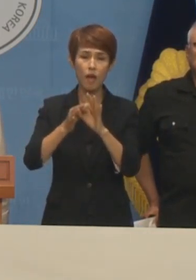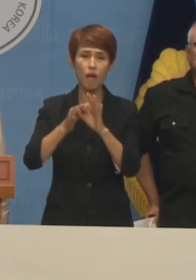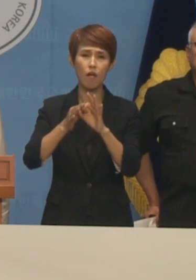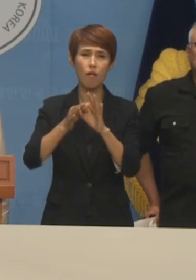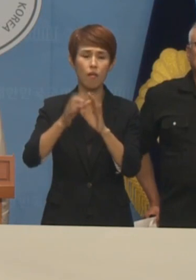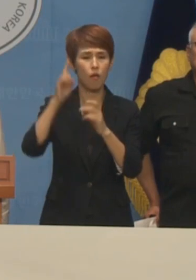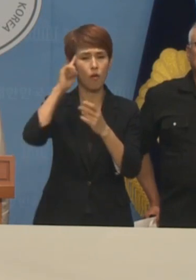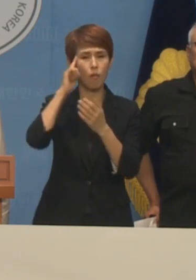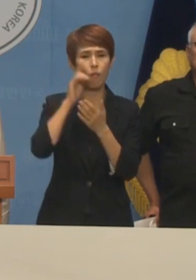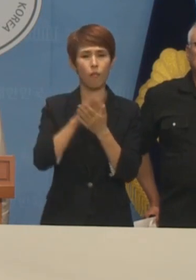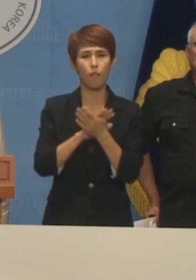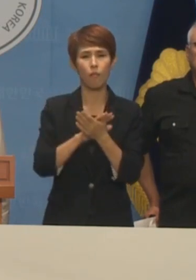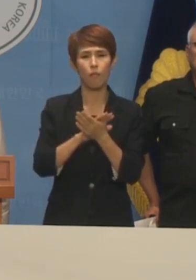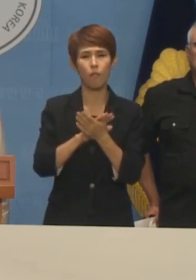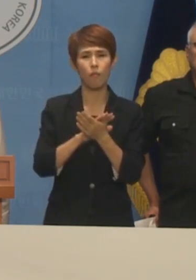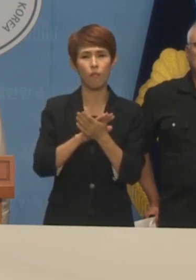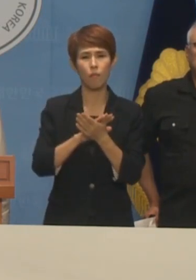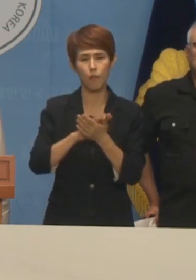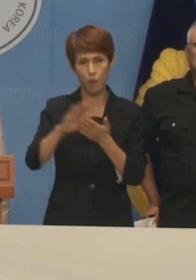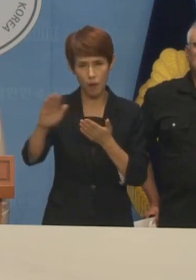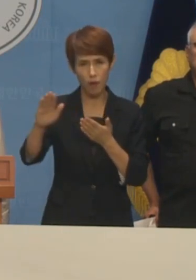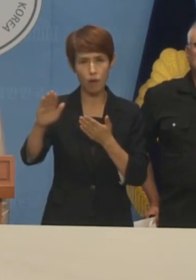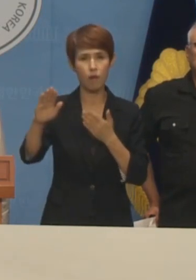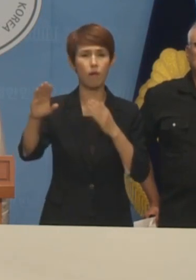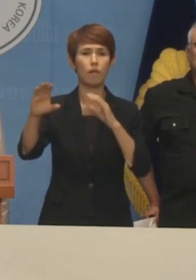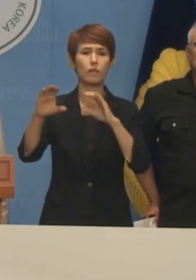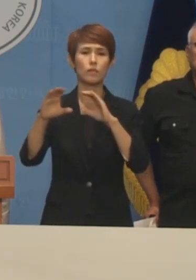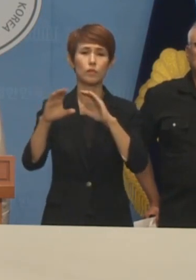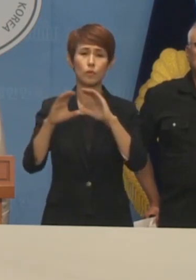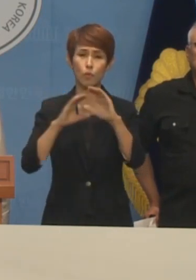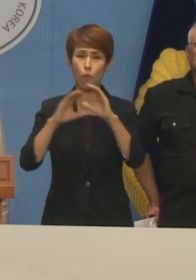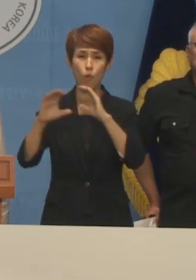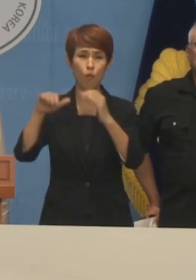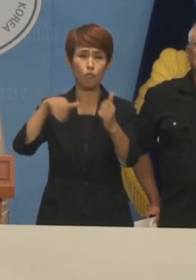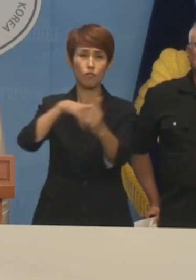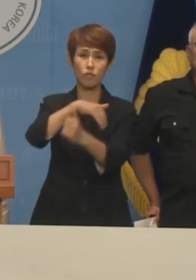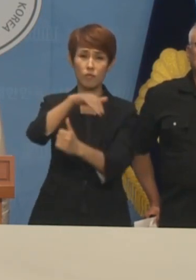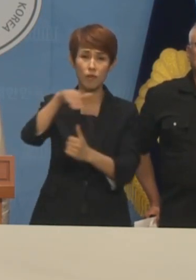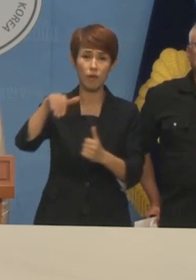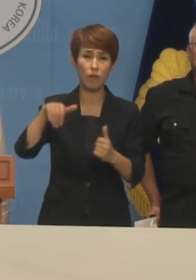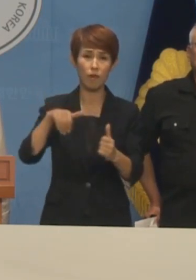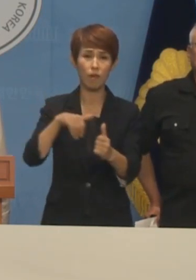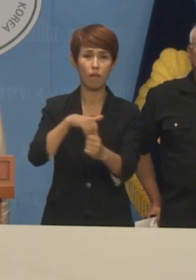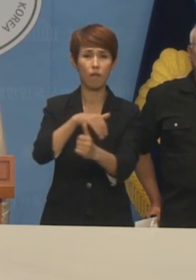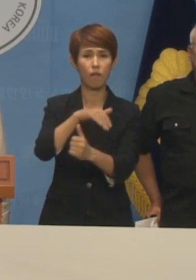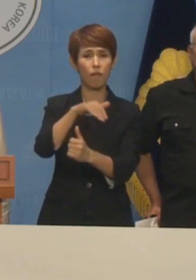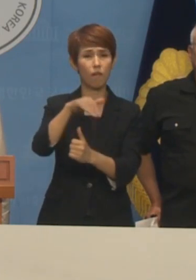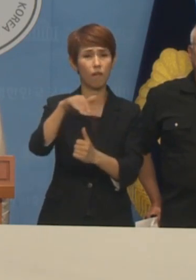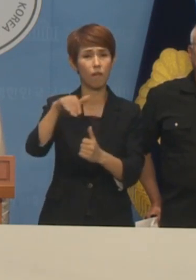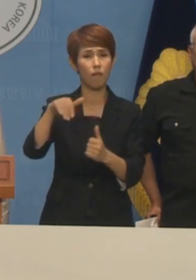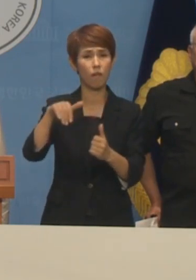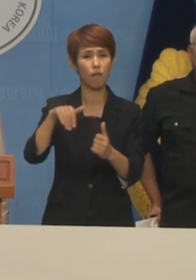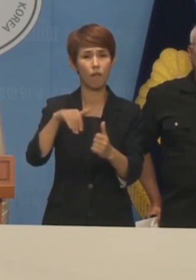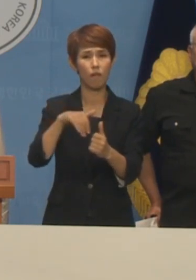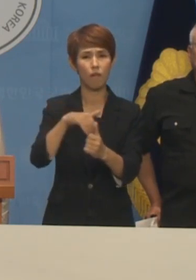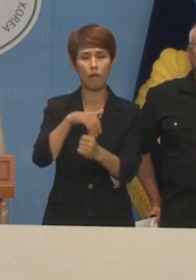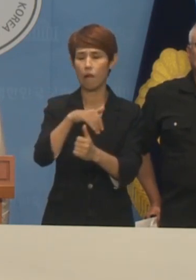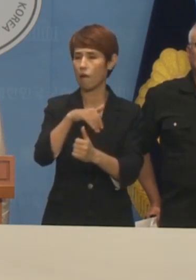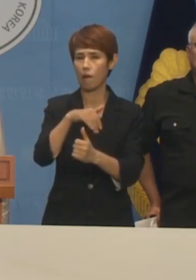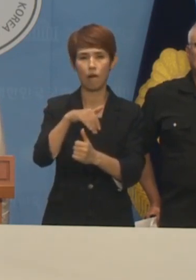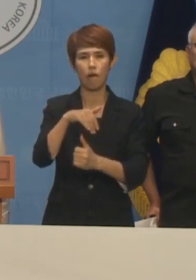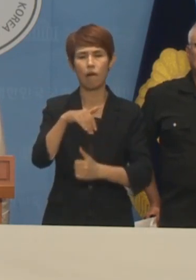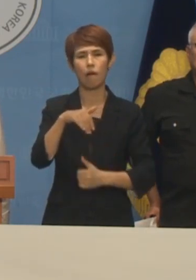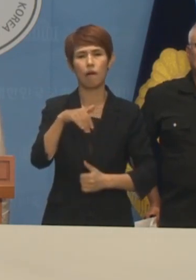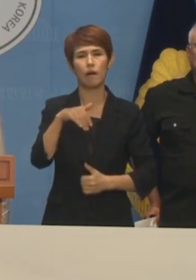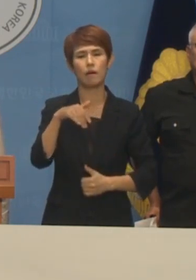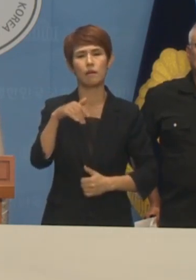이 평화 우리가 이런 소통의 이런 그 분위기가 완전히 이렇게 대결 국면으로